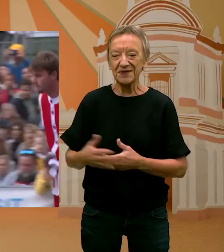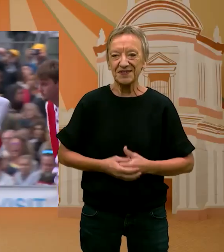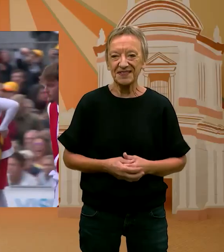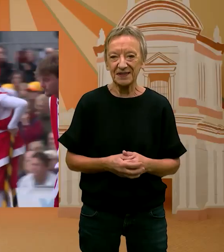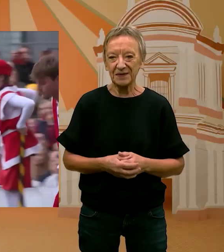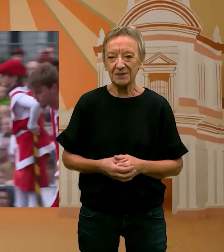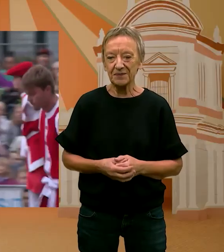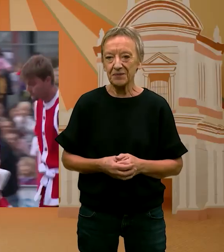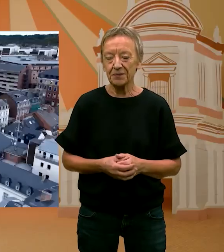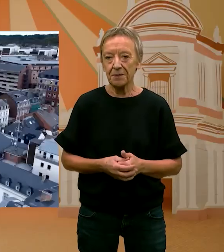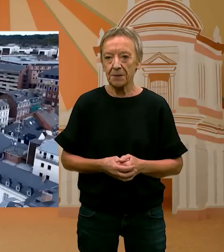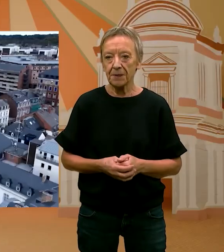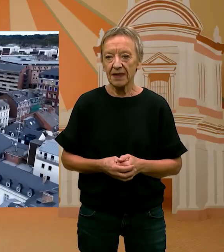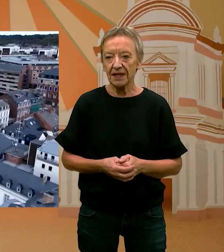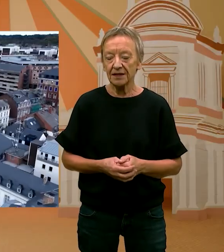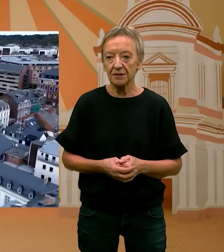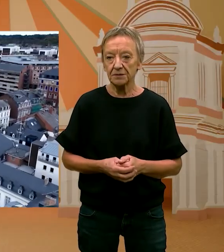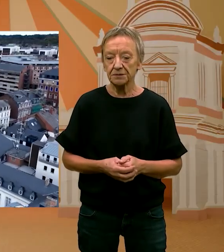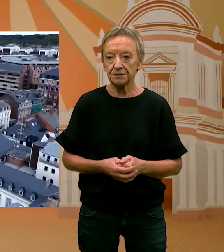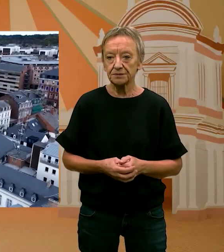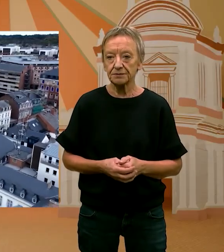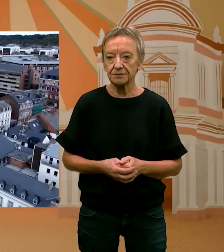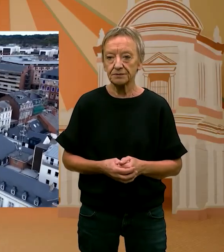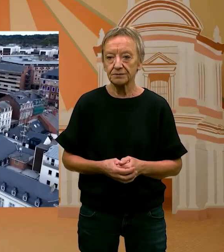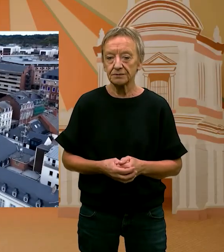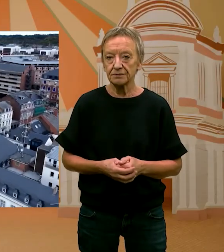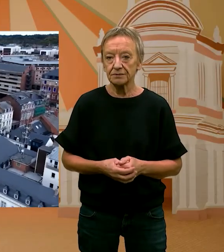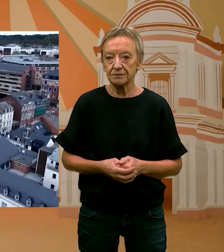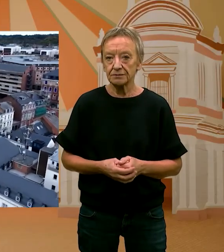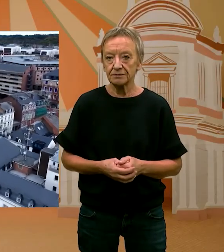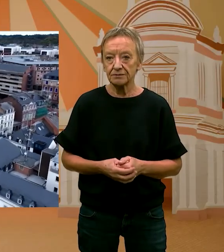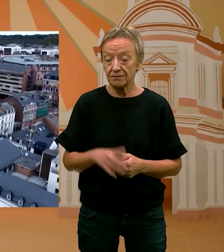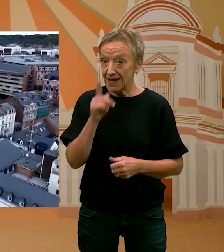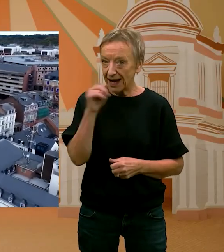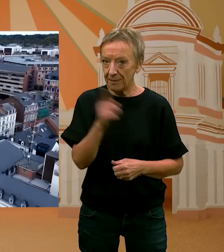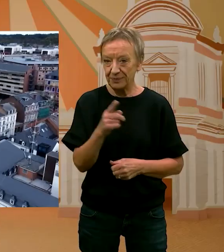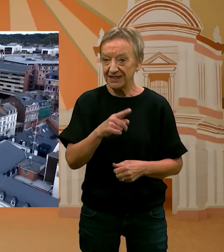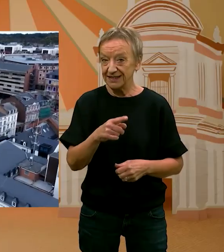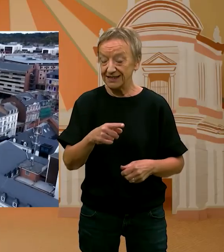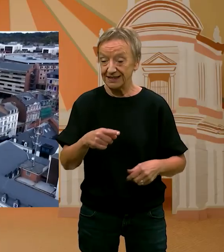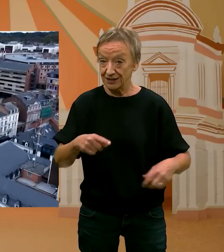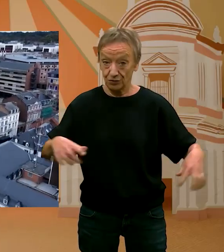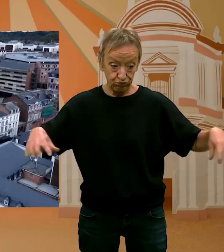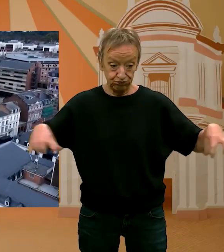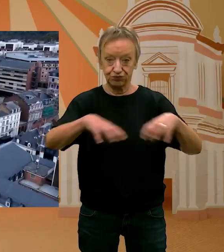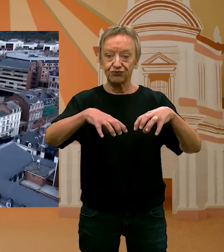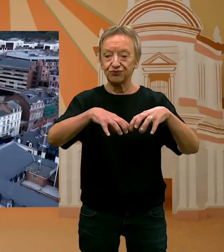Et les drapeaux sortent vite de la zone de combat. Ça commence tout de suite, très tôt. Les équipes se jettent l'une sur l'autre. Alors, on est parti dans